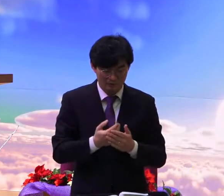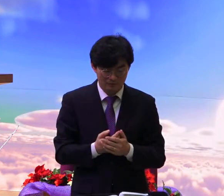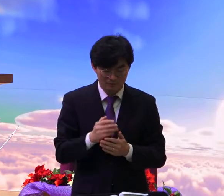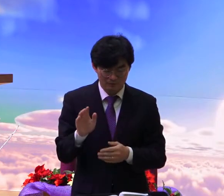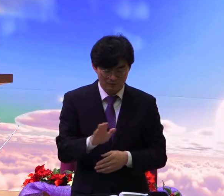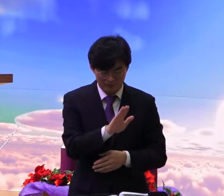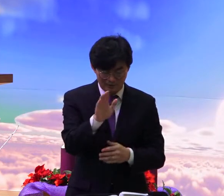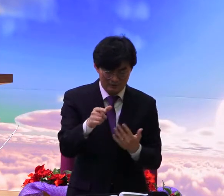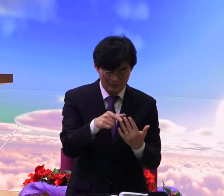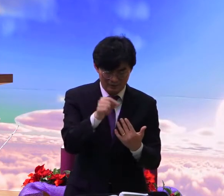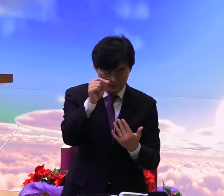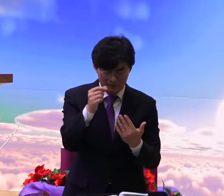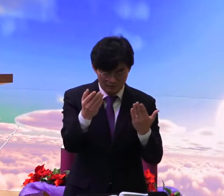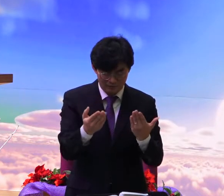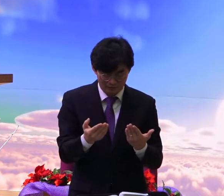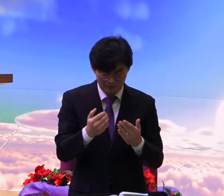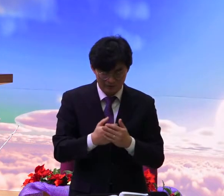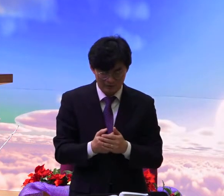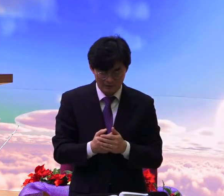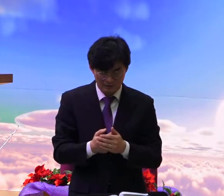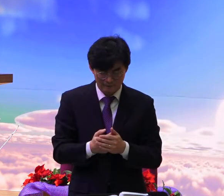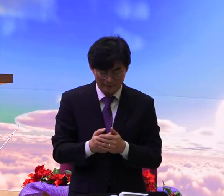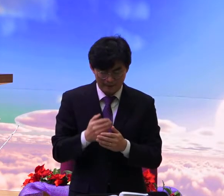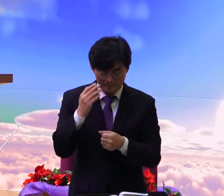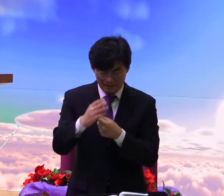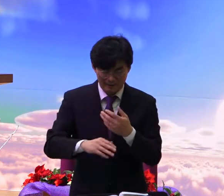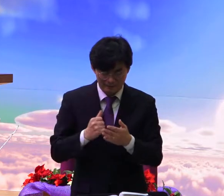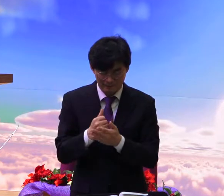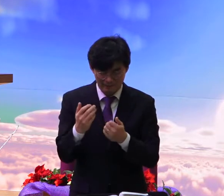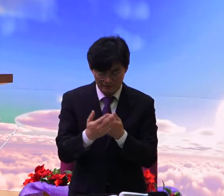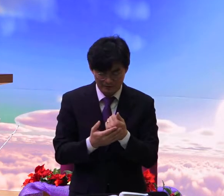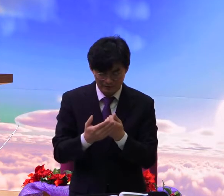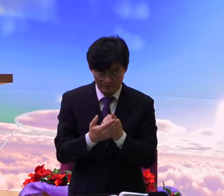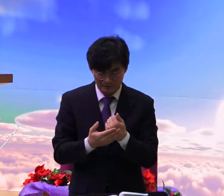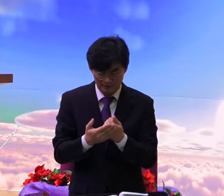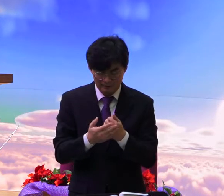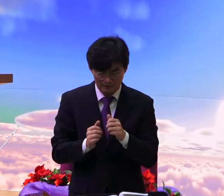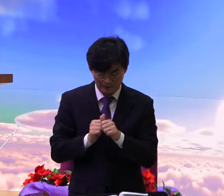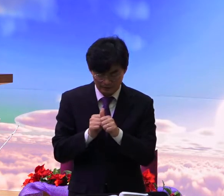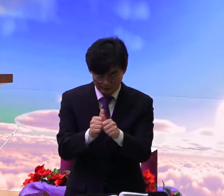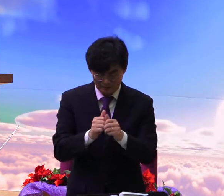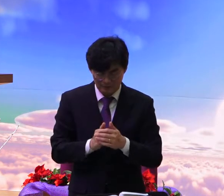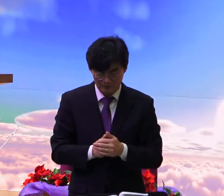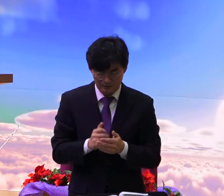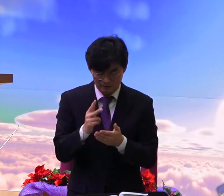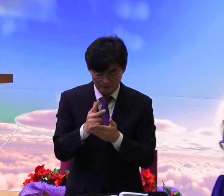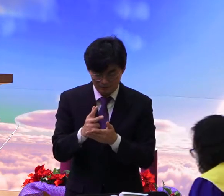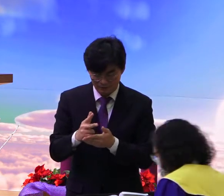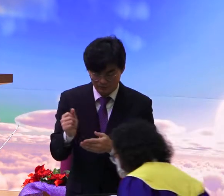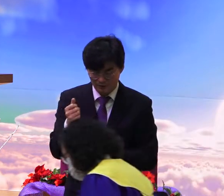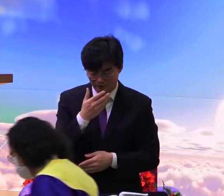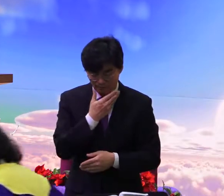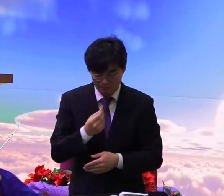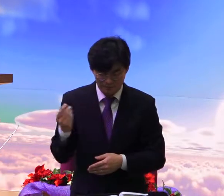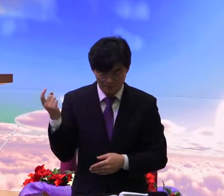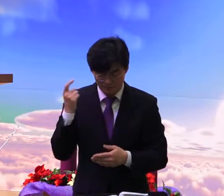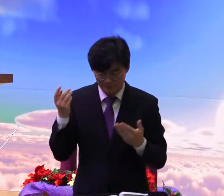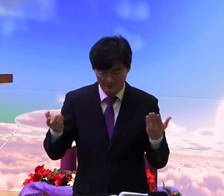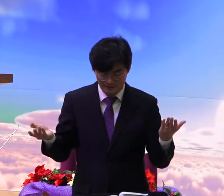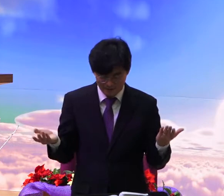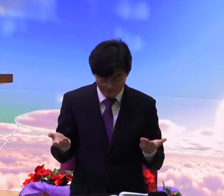우리를 선택하셔서 하나님의 일을 맡겨주시고 하나님의 은혜를 따라서 주의 복음의 일꾼 되게 하여